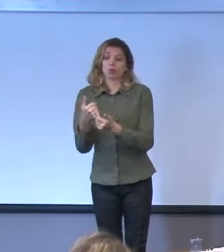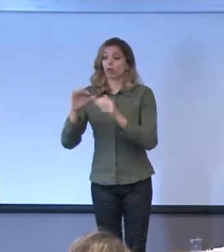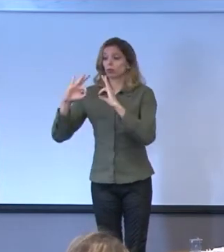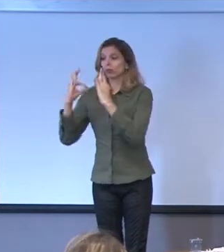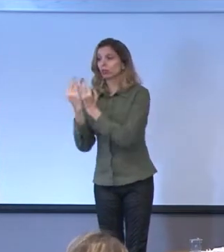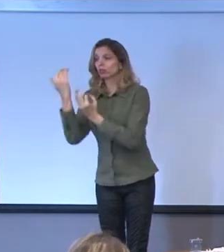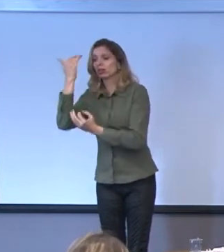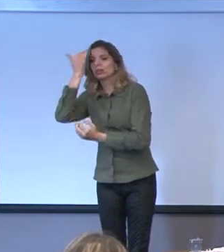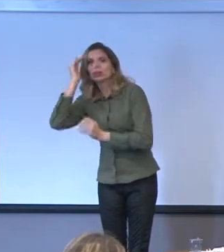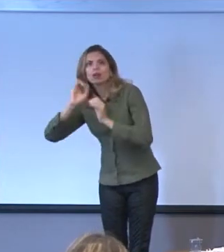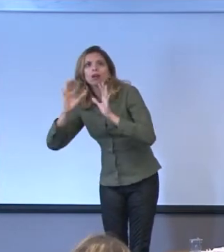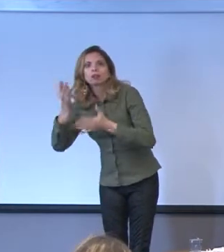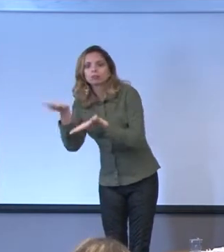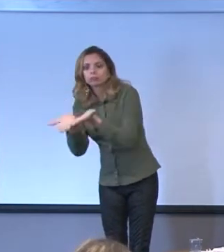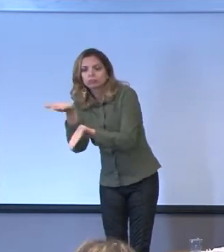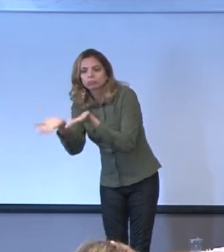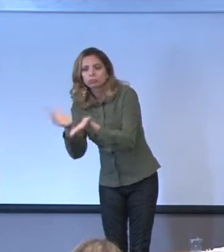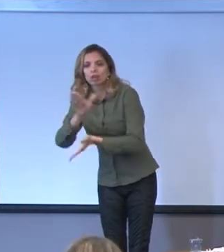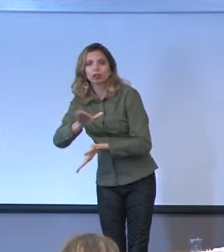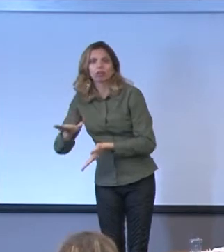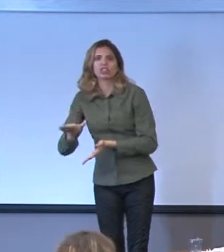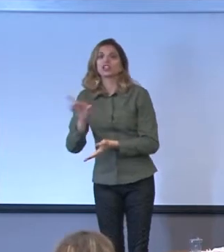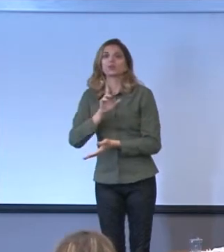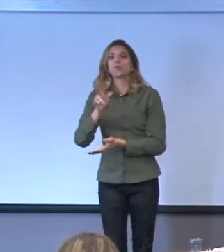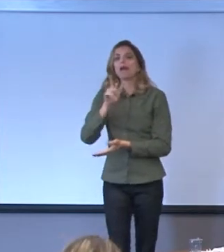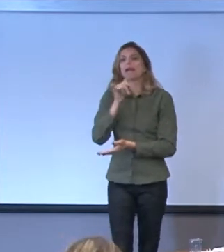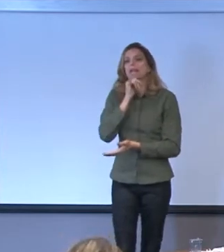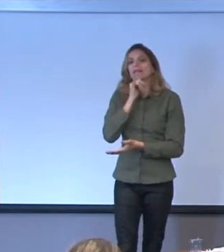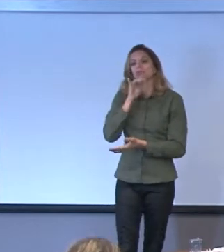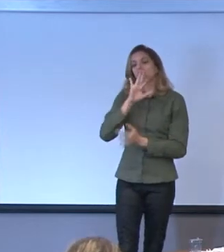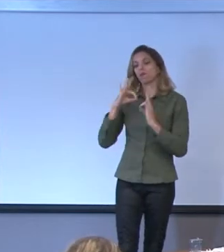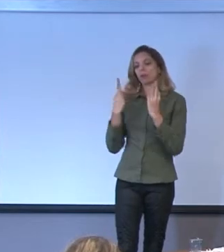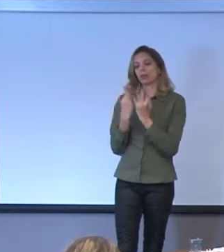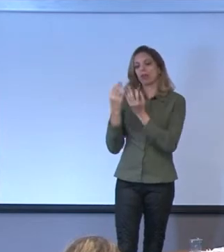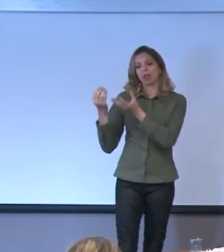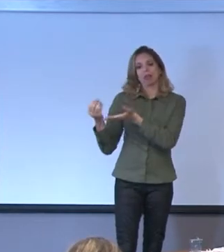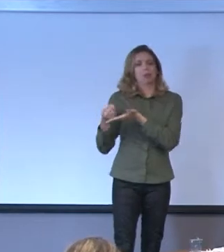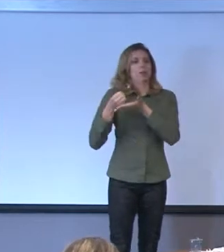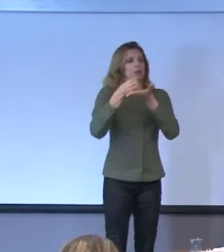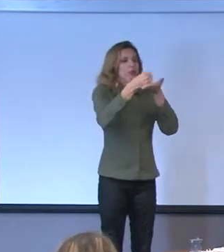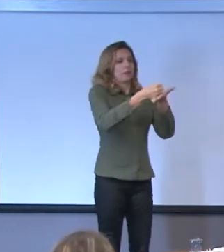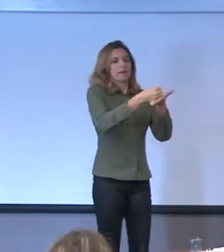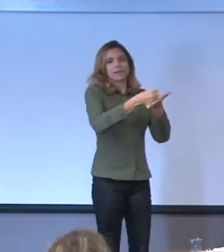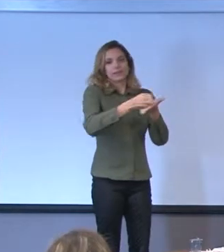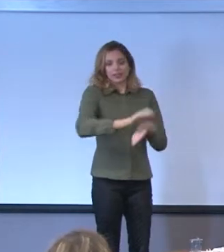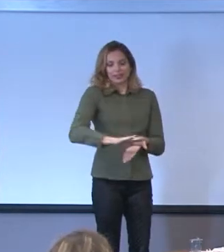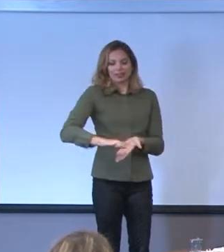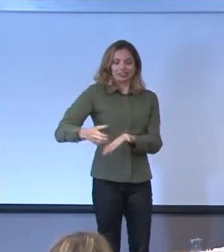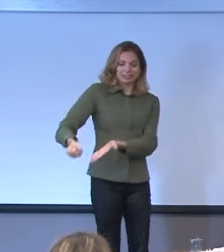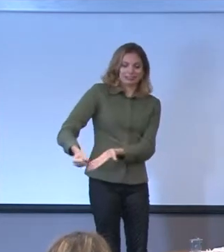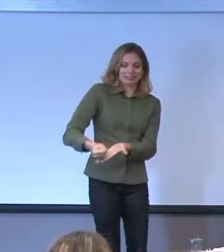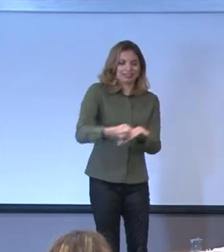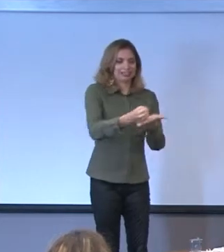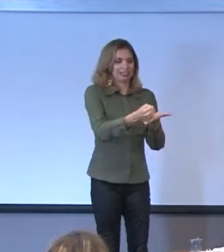família e que não vão entregar à escola aquele ser que eu recebo relatos e mais relatos,